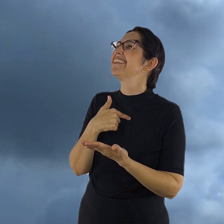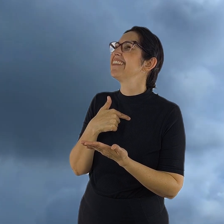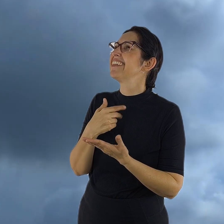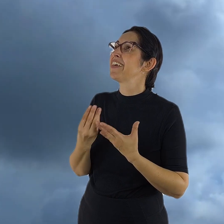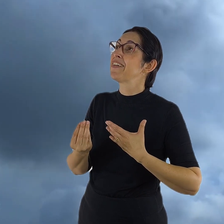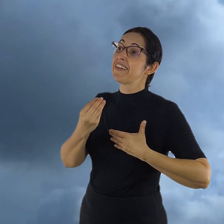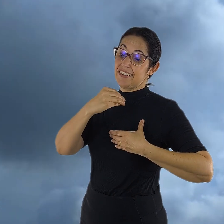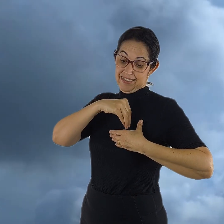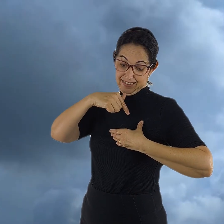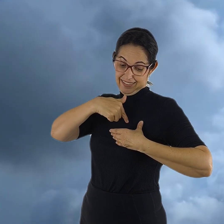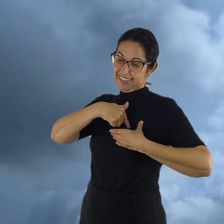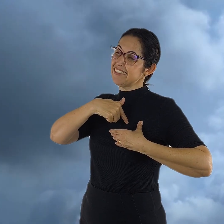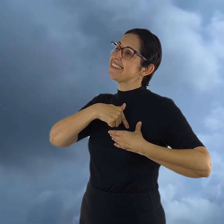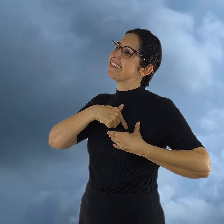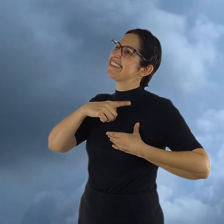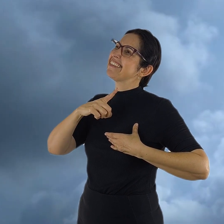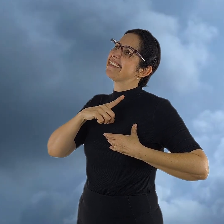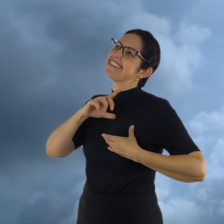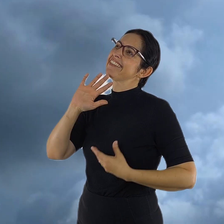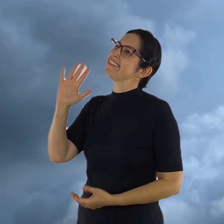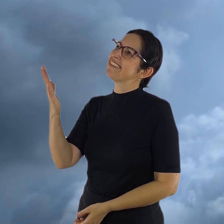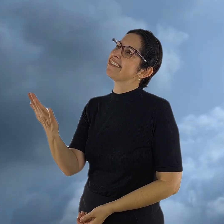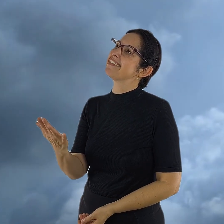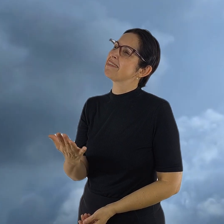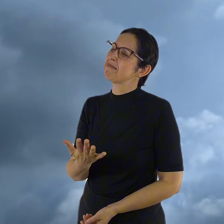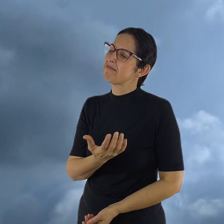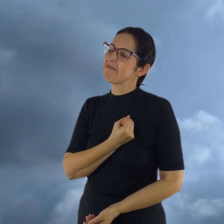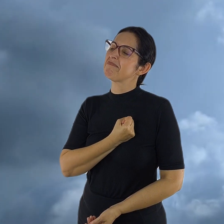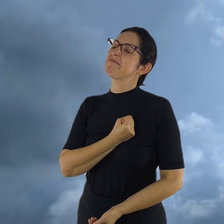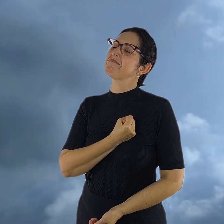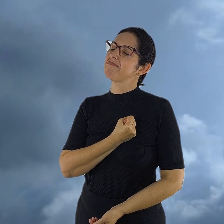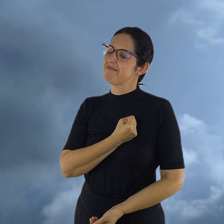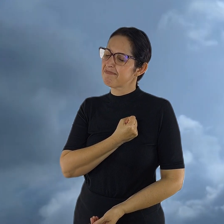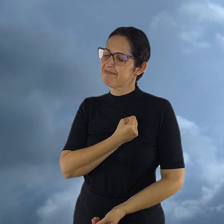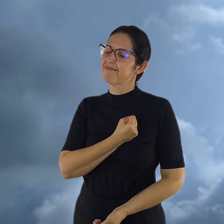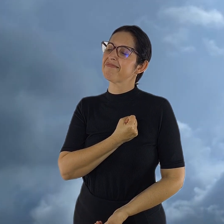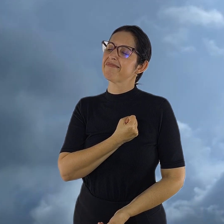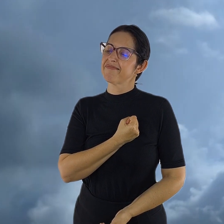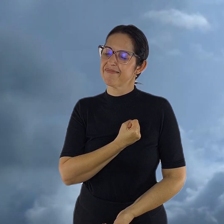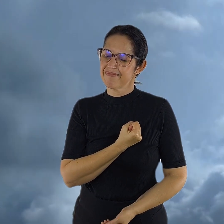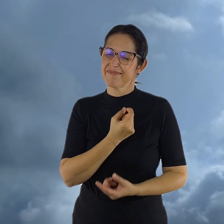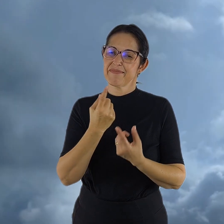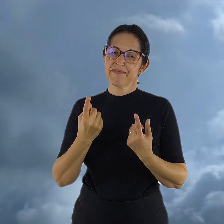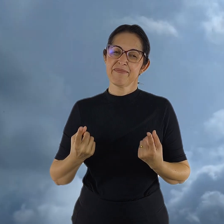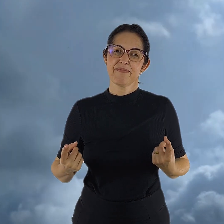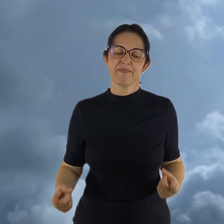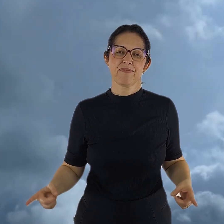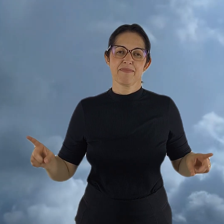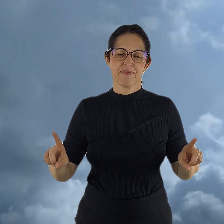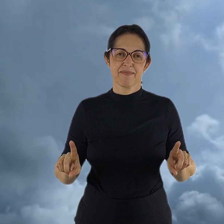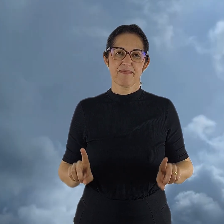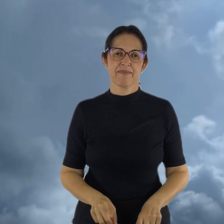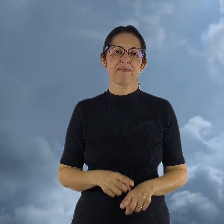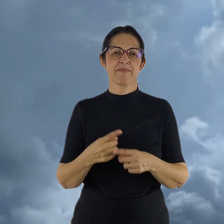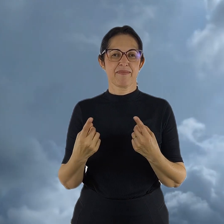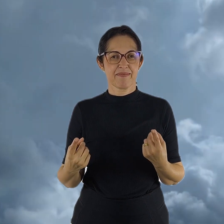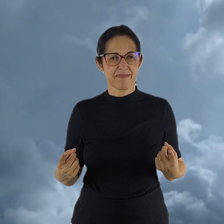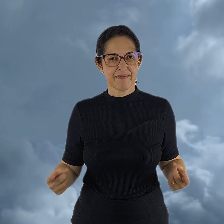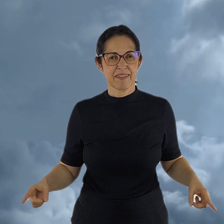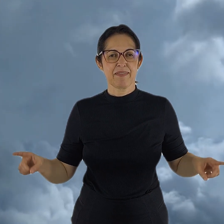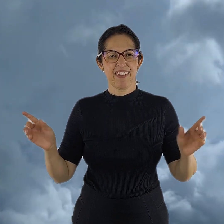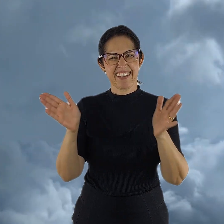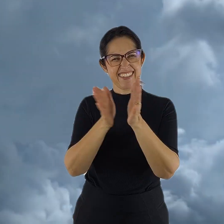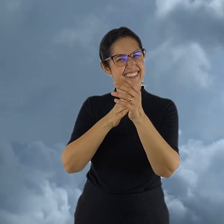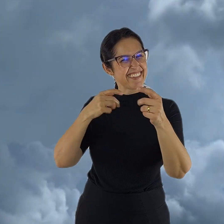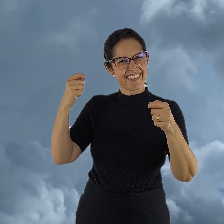milagre. Graças a Deus. É viver a salvação. Bendito é